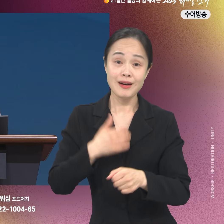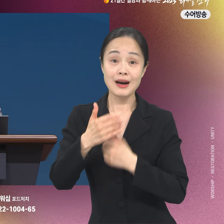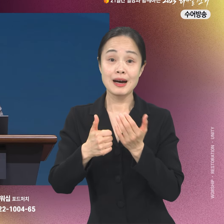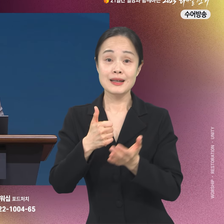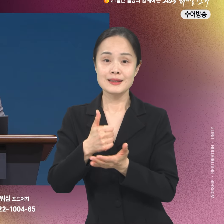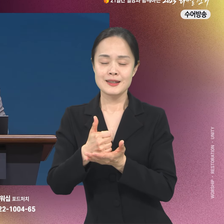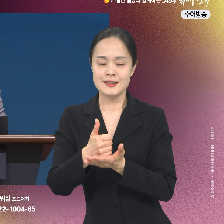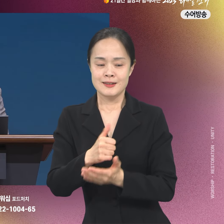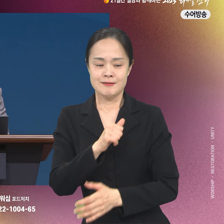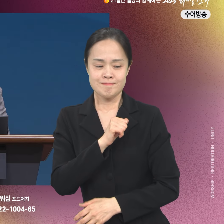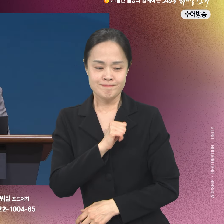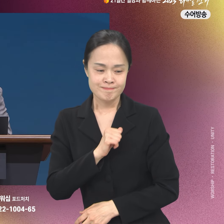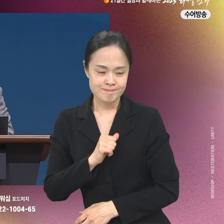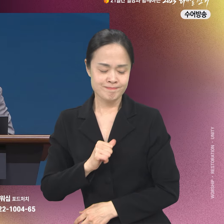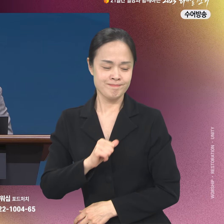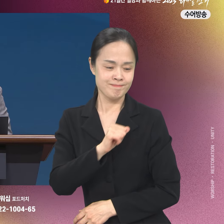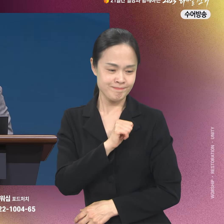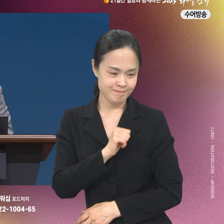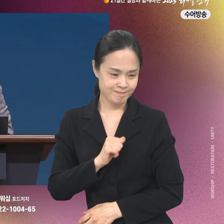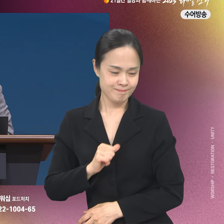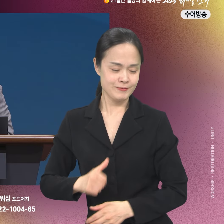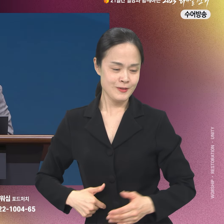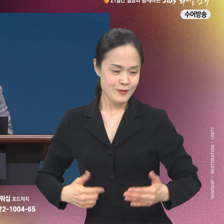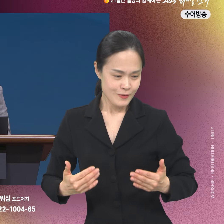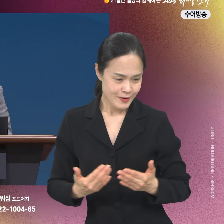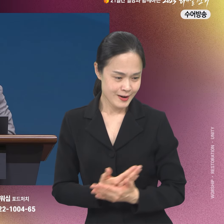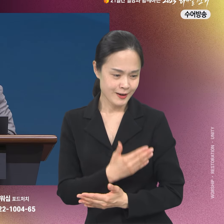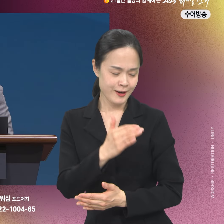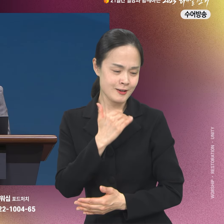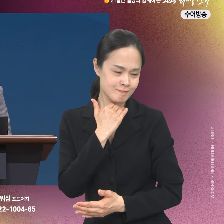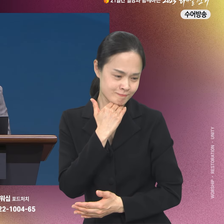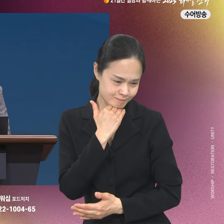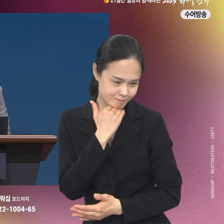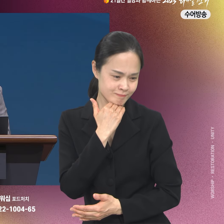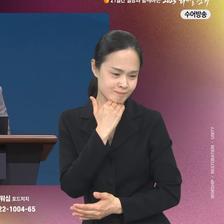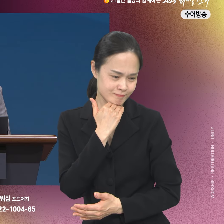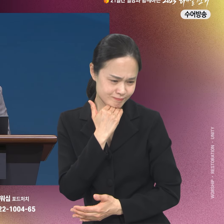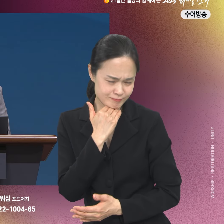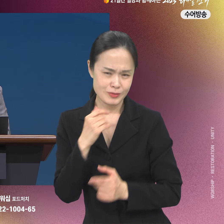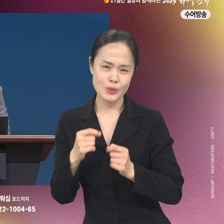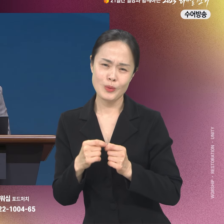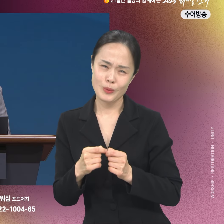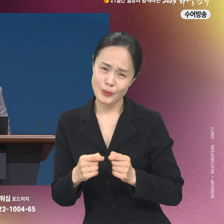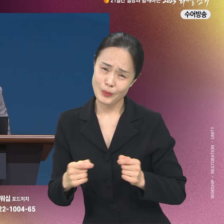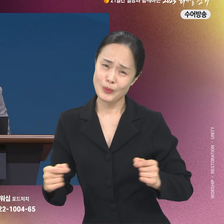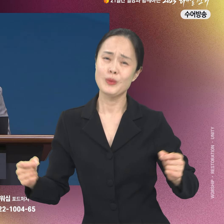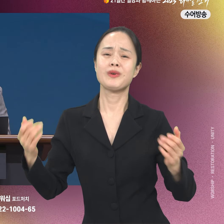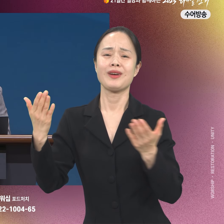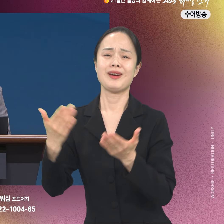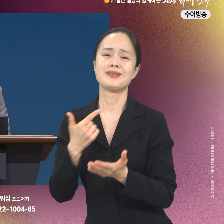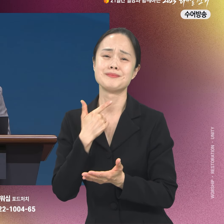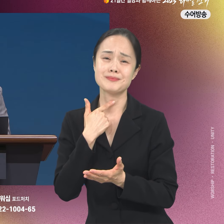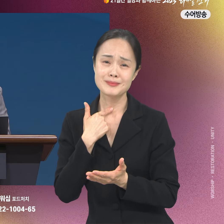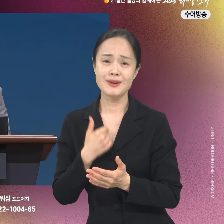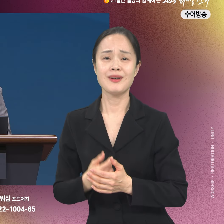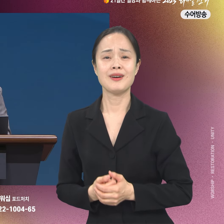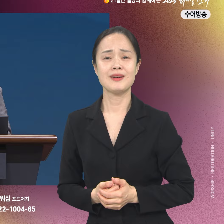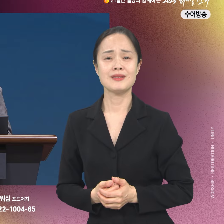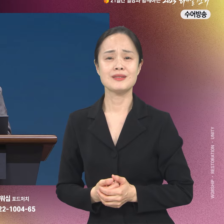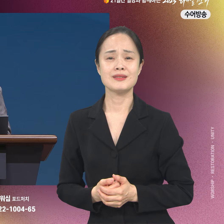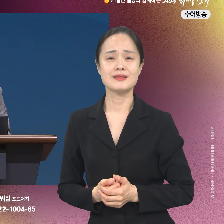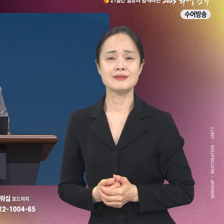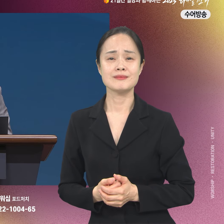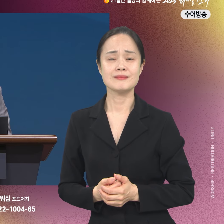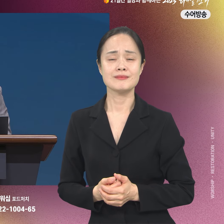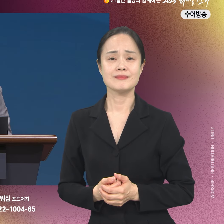주셨습니다. 그럼에도 불구하고 저희 스스로 아무것도 할 수 없다는